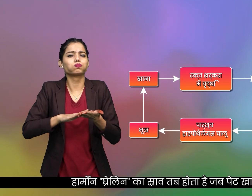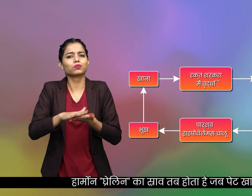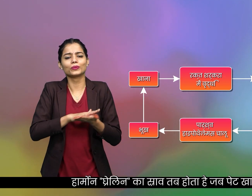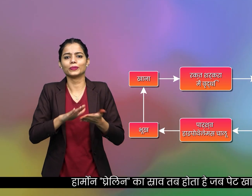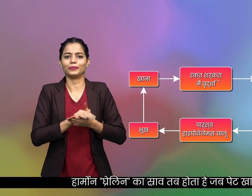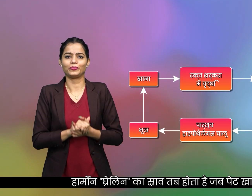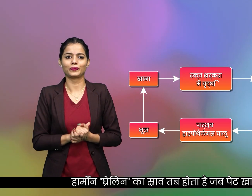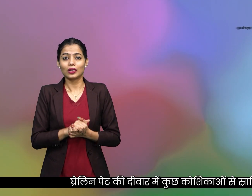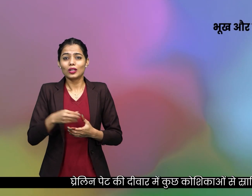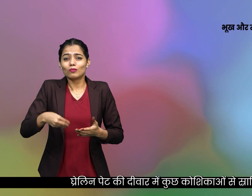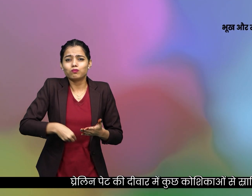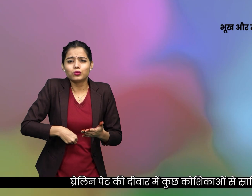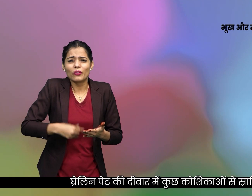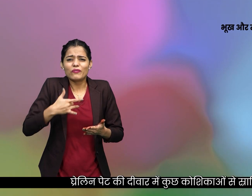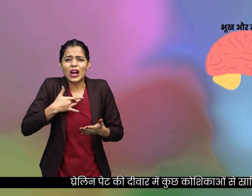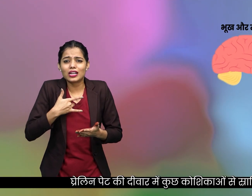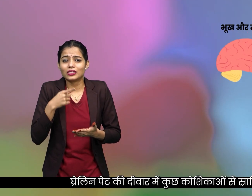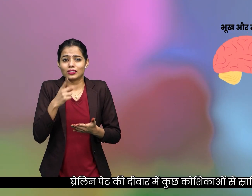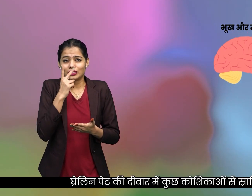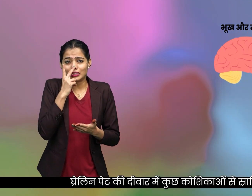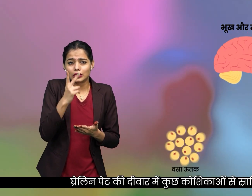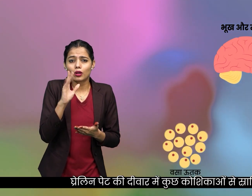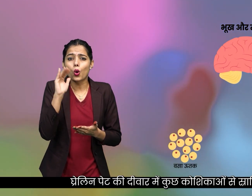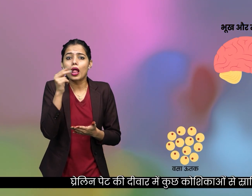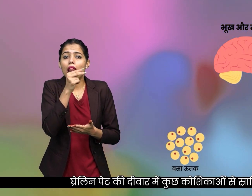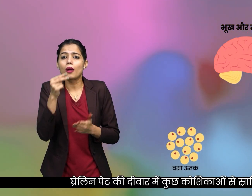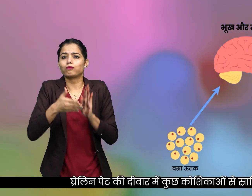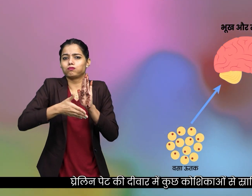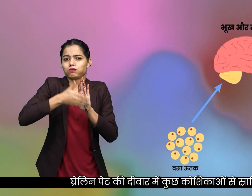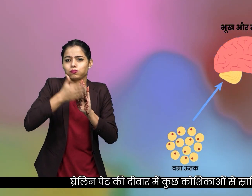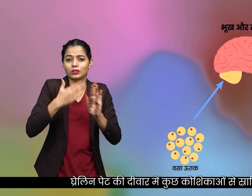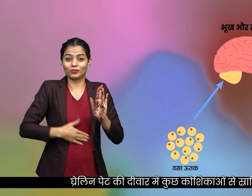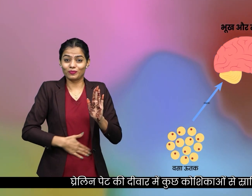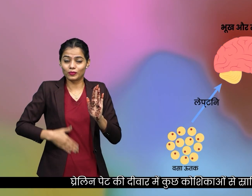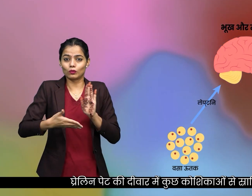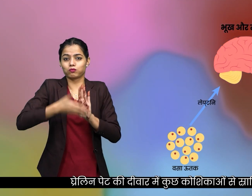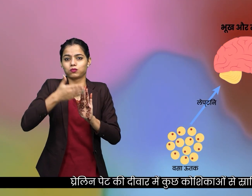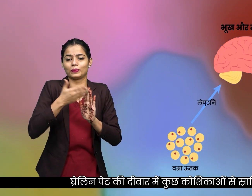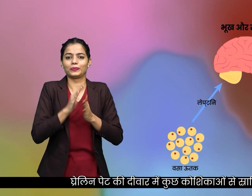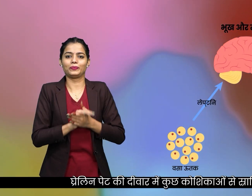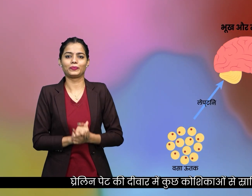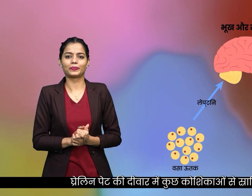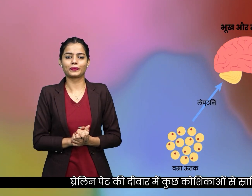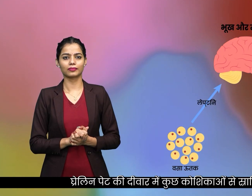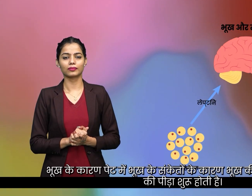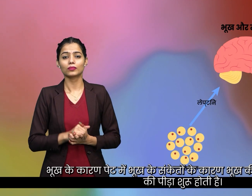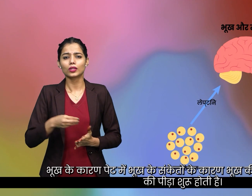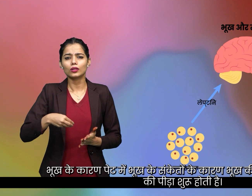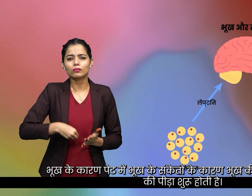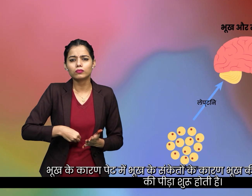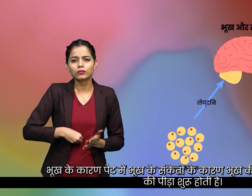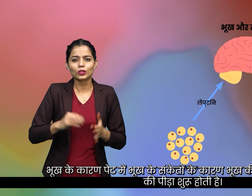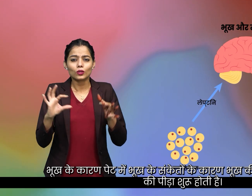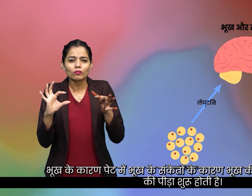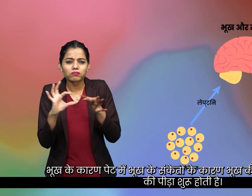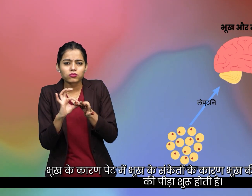है। ग्रेलिन पेट की दीवार में कुछ कोशिकाओं से स्रावित होता है। भूख